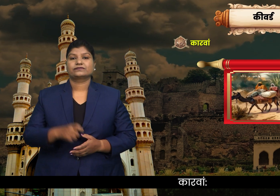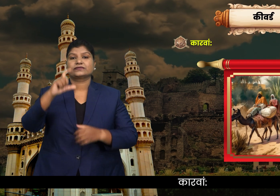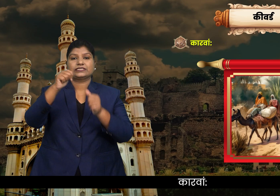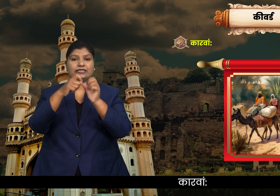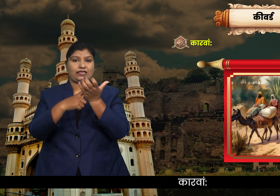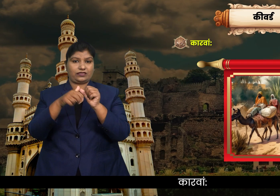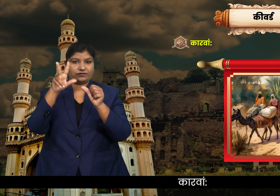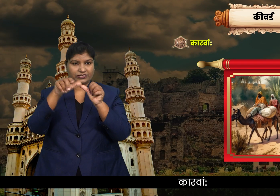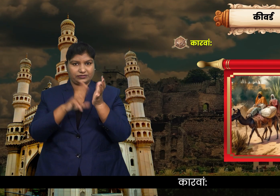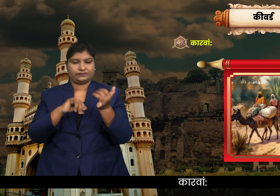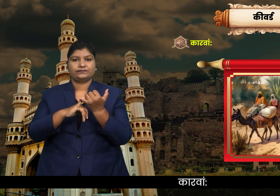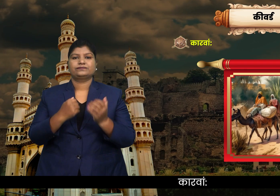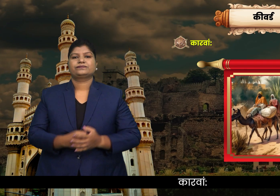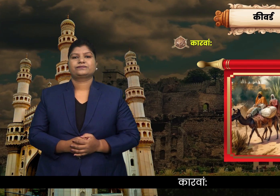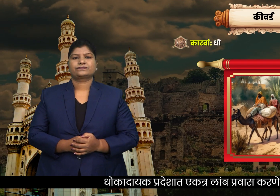कारवा,